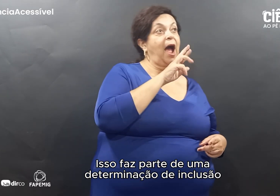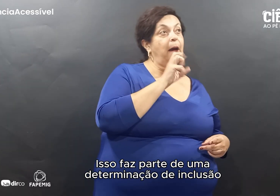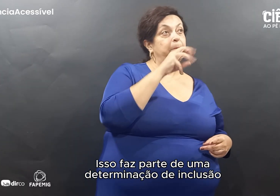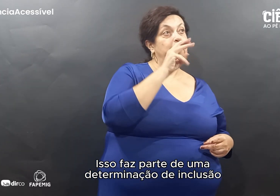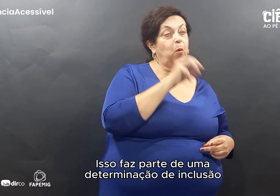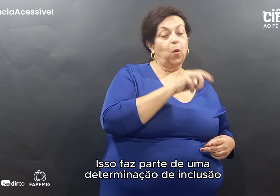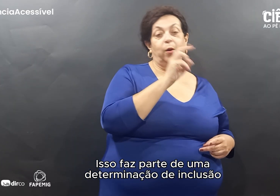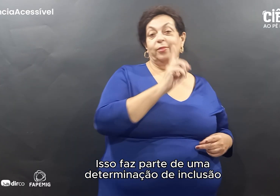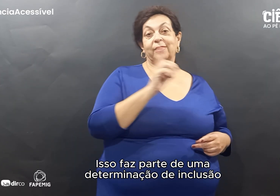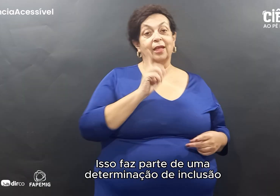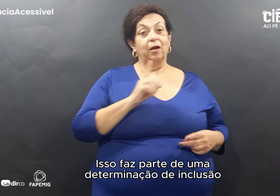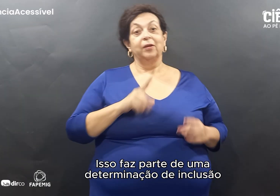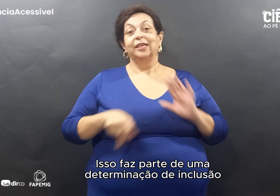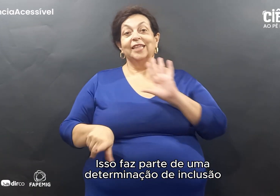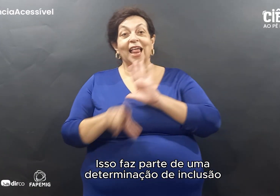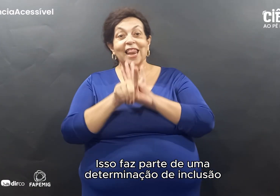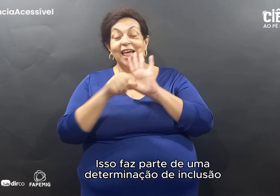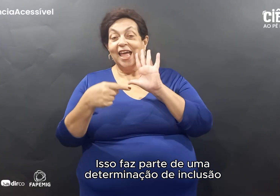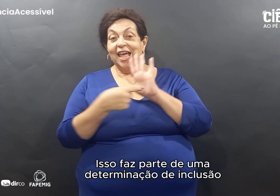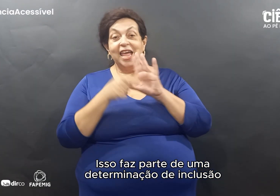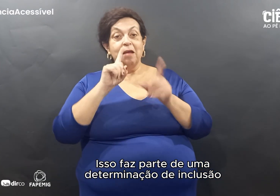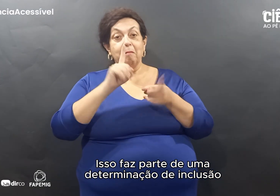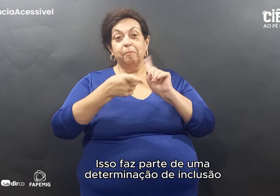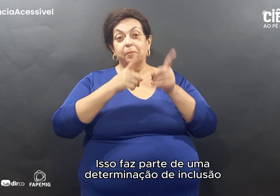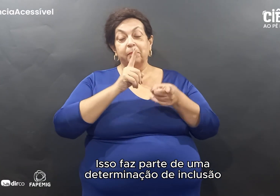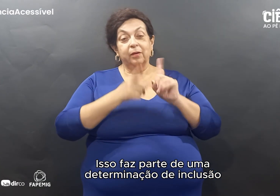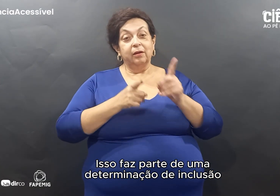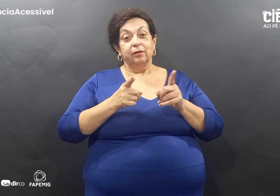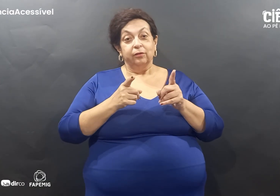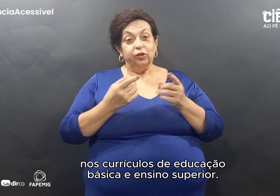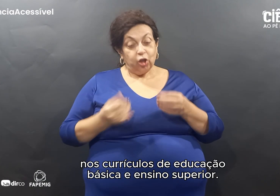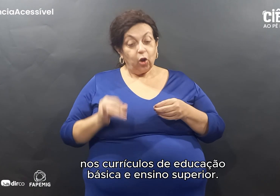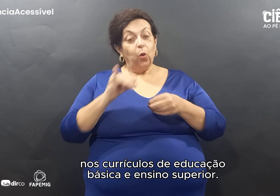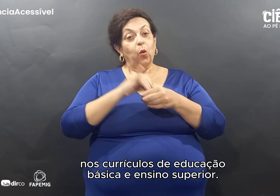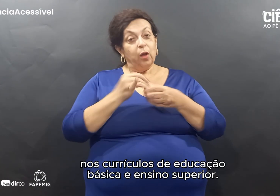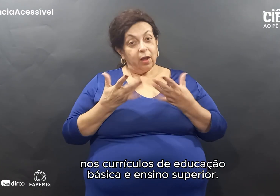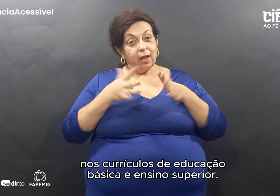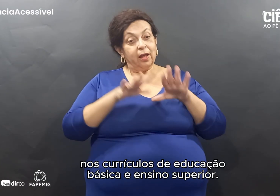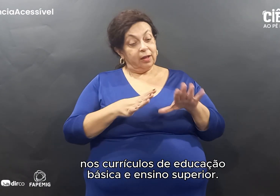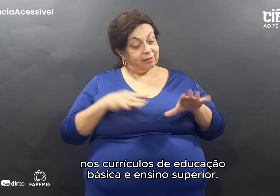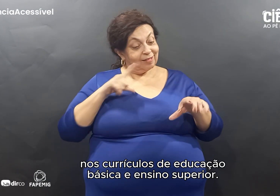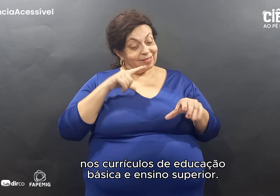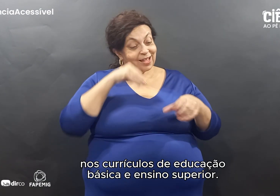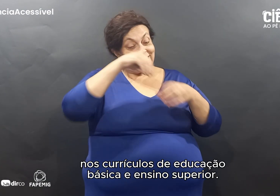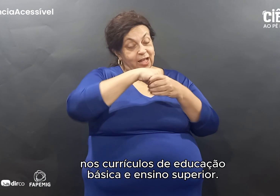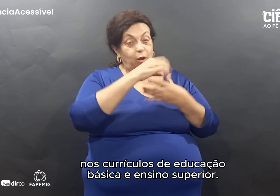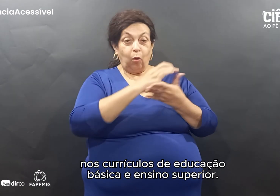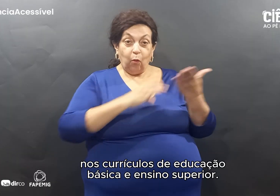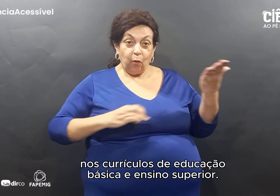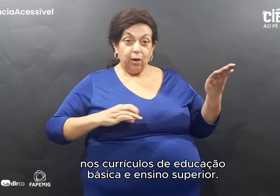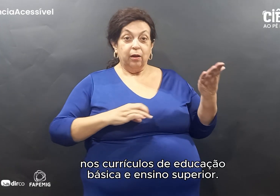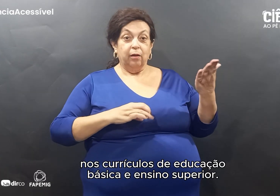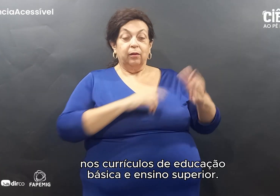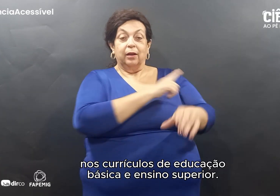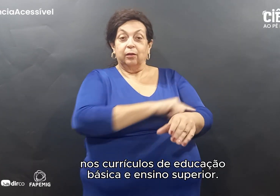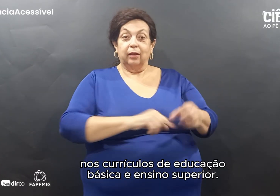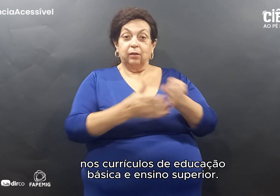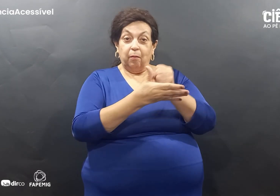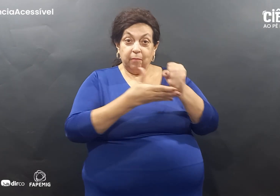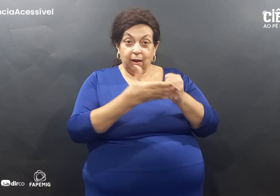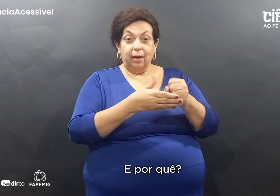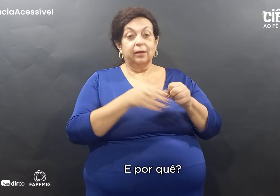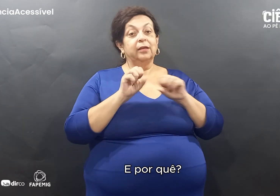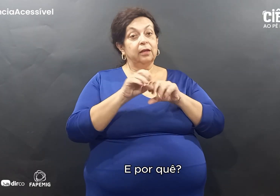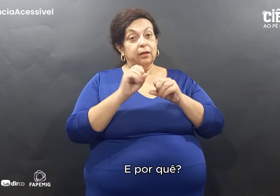faz parte de uma determinação de inclusão nos currículos de educação básica e ensino